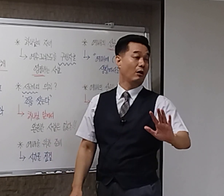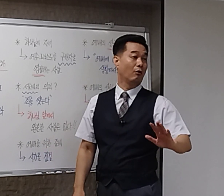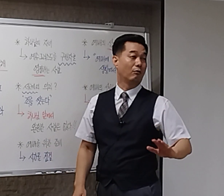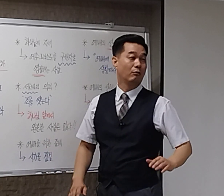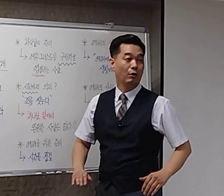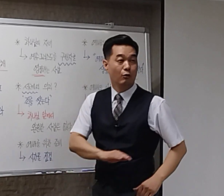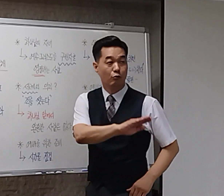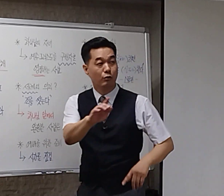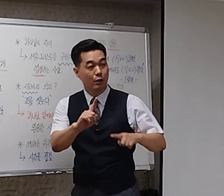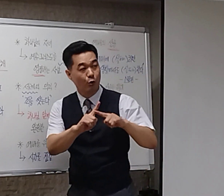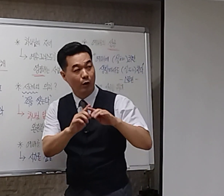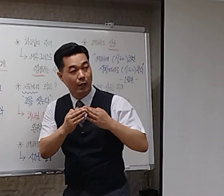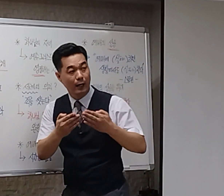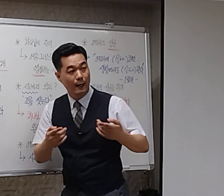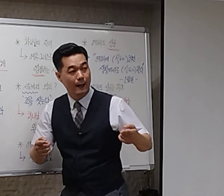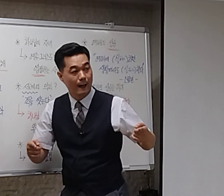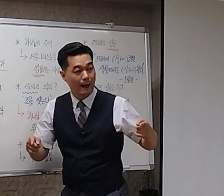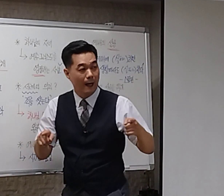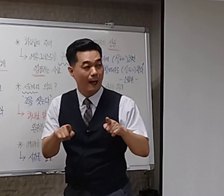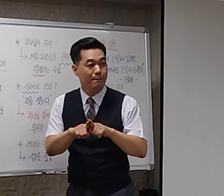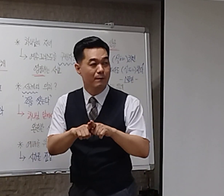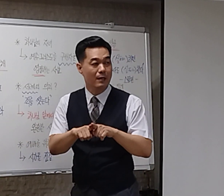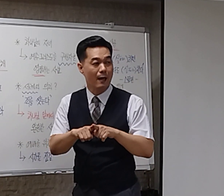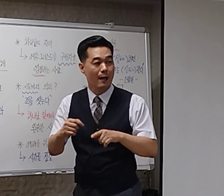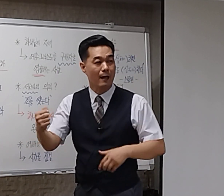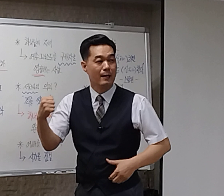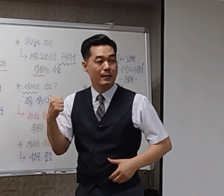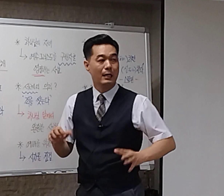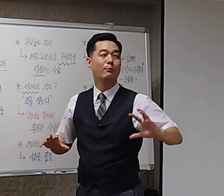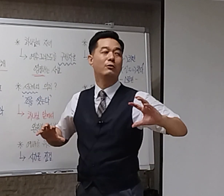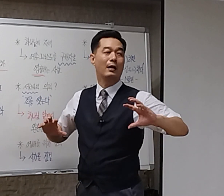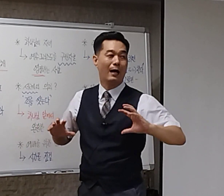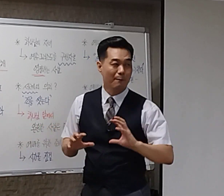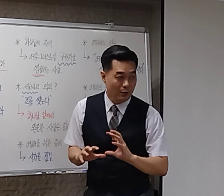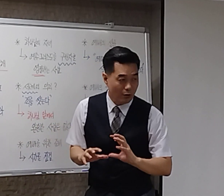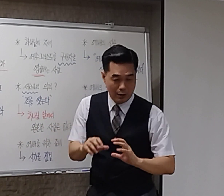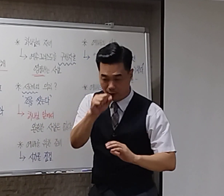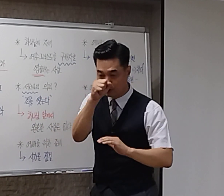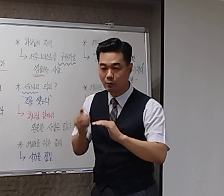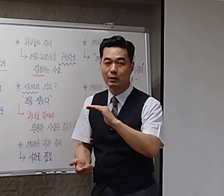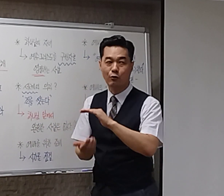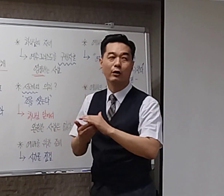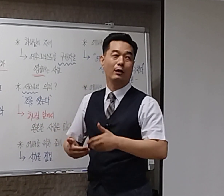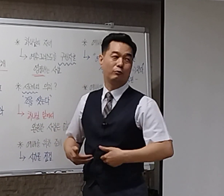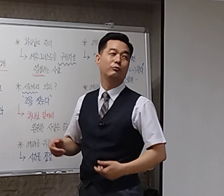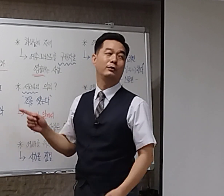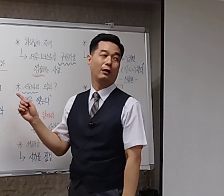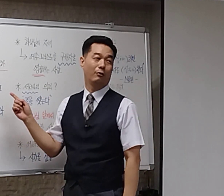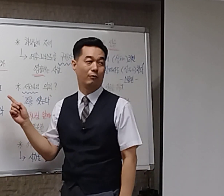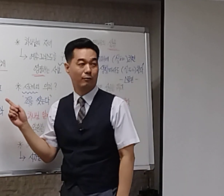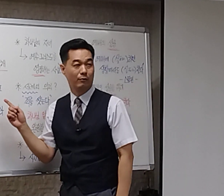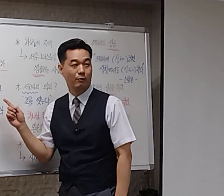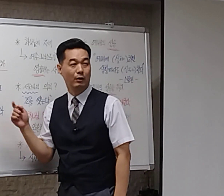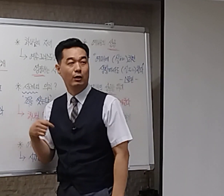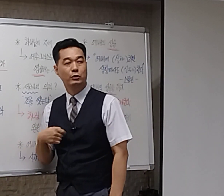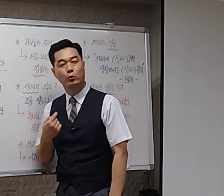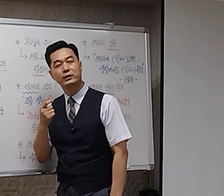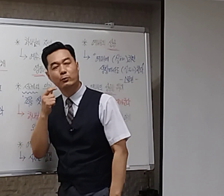아니에요. 우리 교회가 함께 힘을 합력하여 선을 이루어야 될 부분이에요. 저 혼자